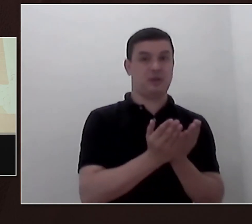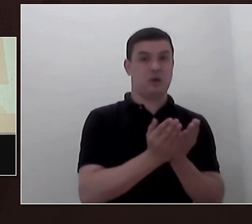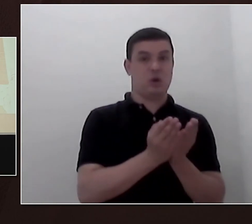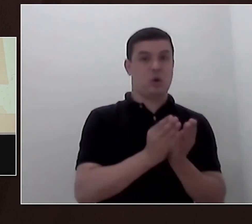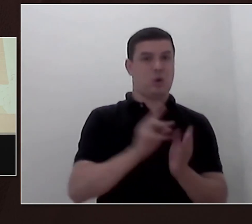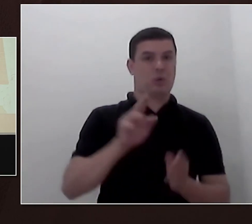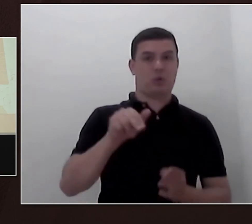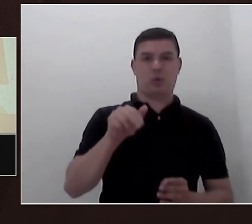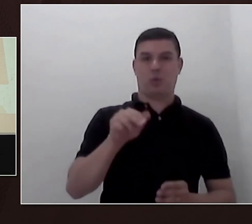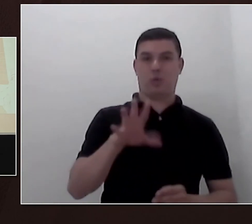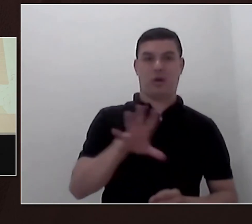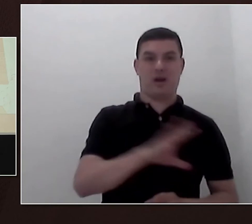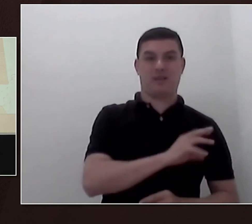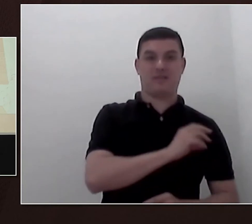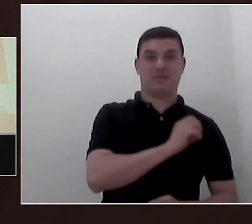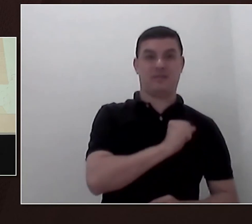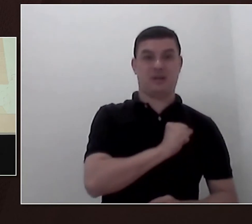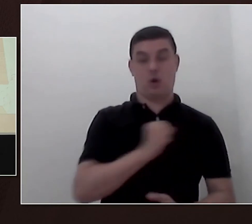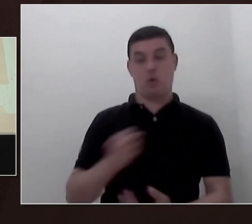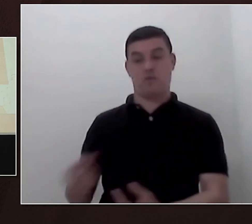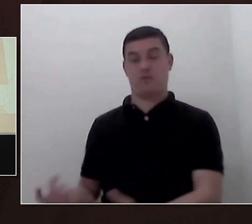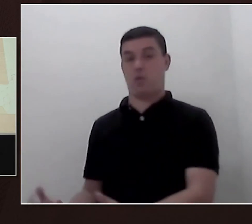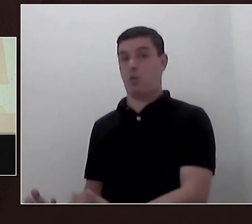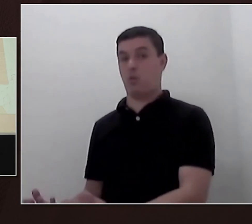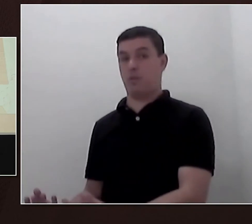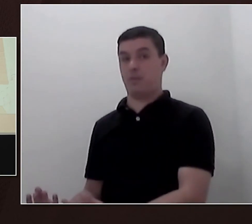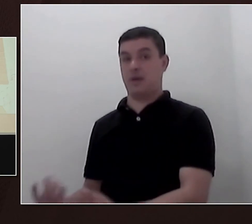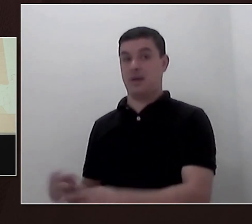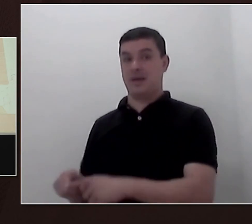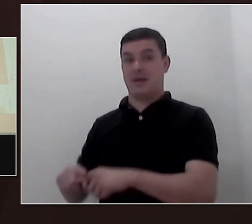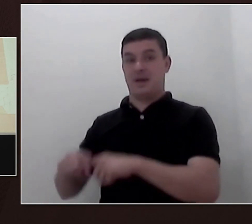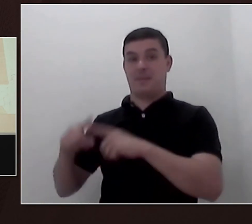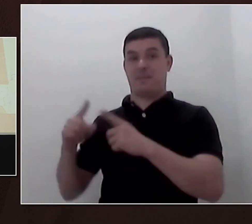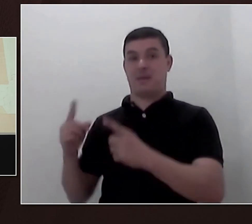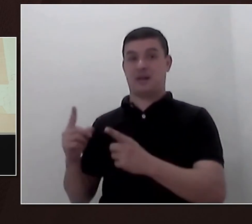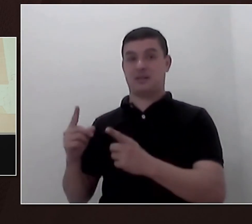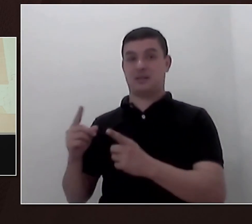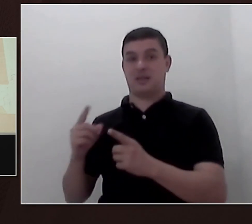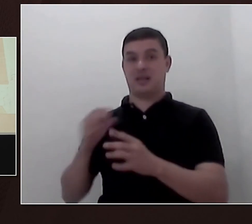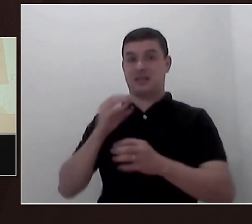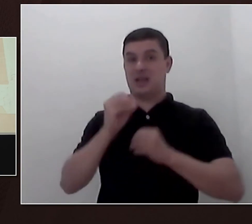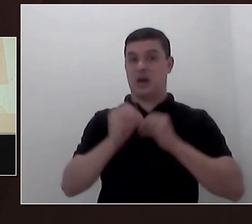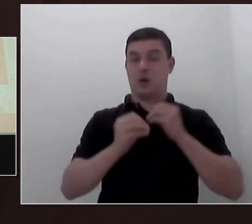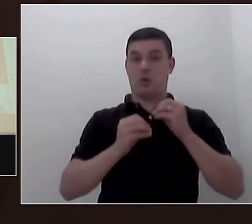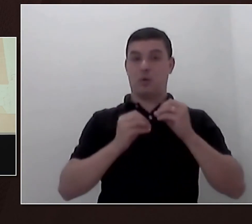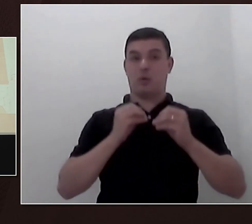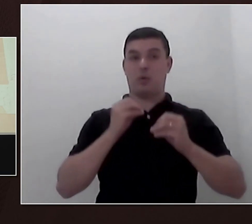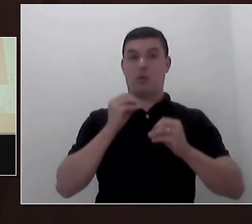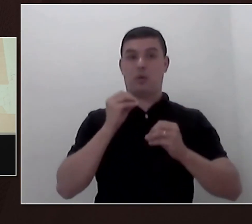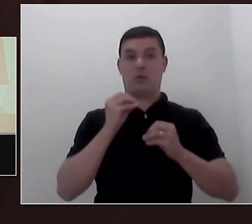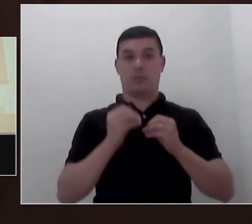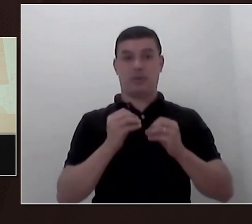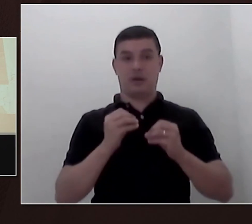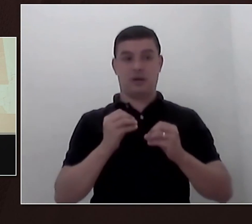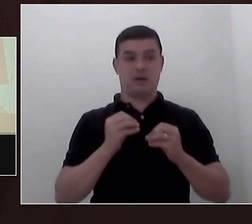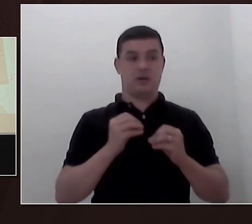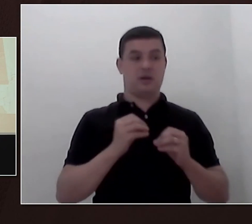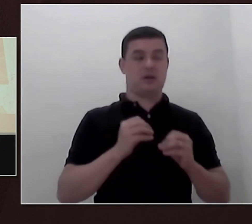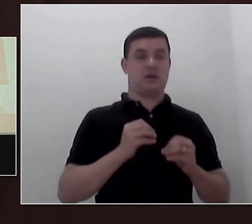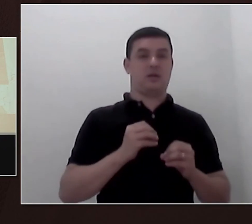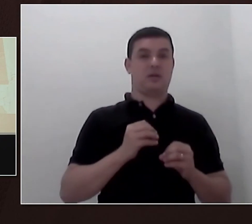ser lançado no lago de fogo. Mas se a sua obra, enquanto ele fizer por meio do corpo, não for